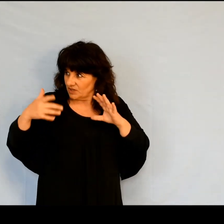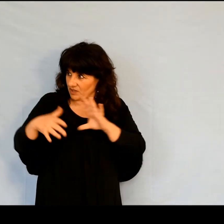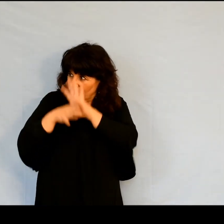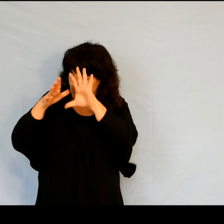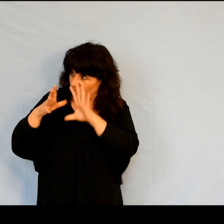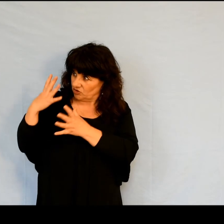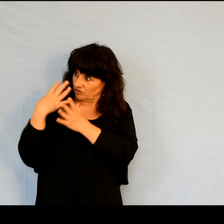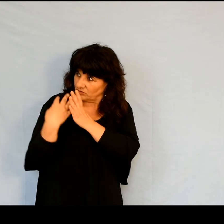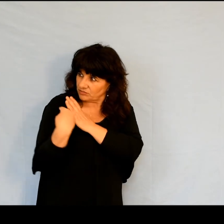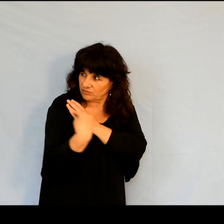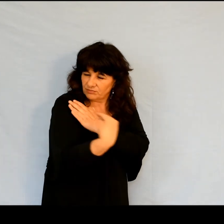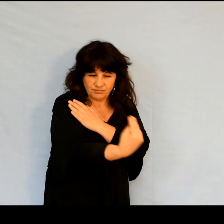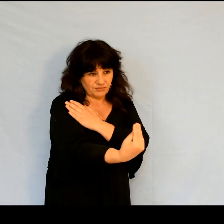selon notre ressemblance,